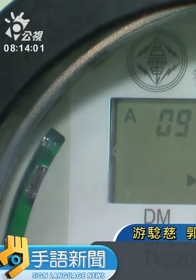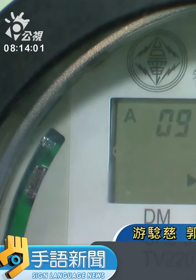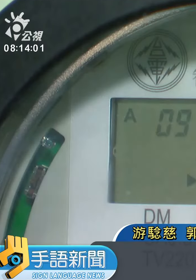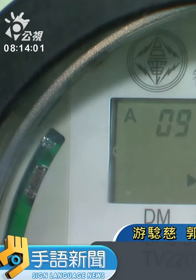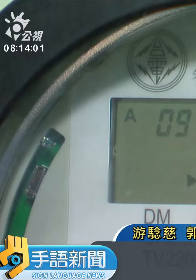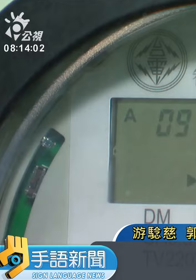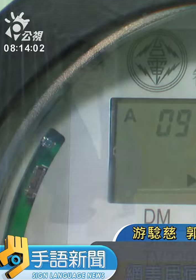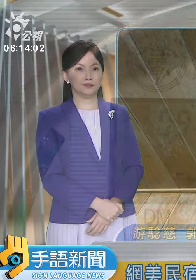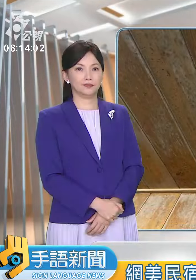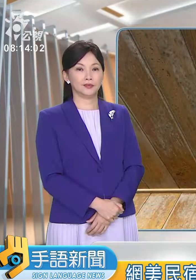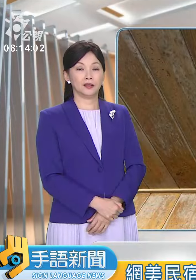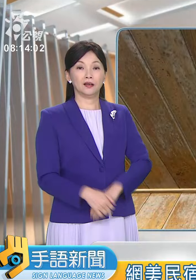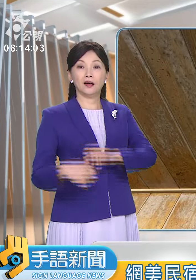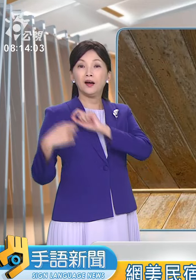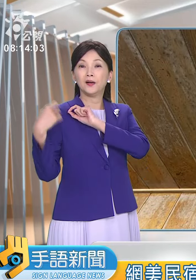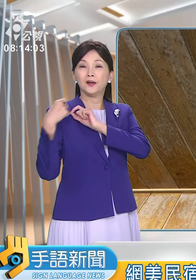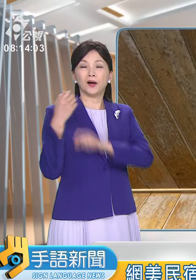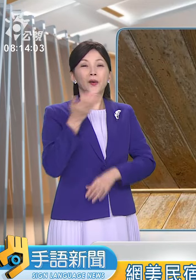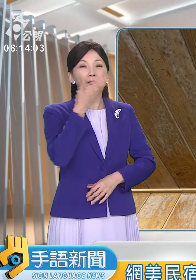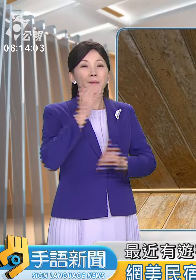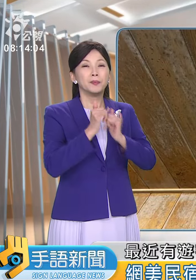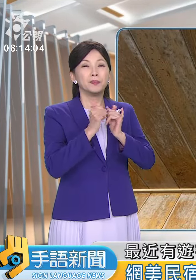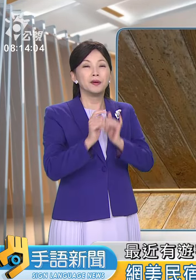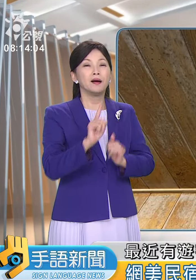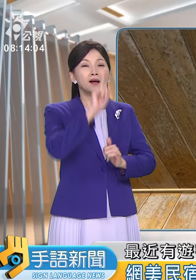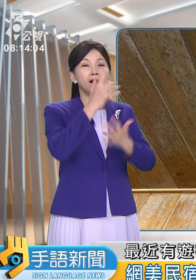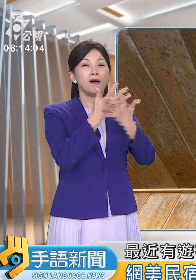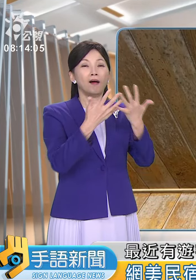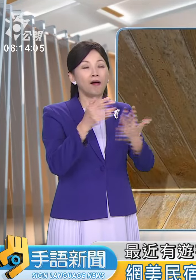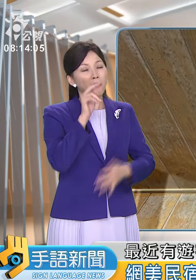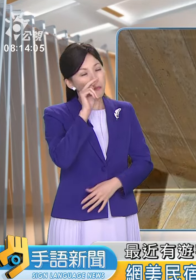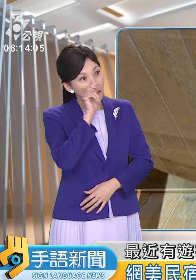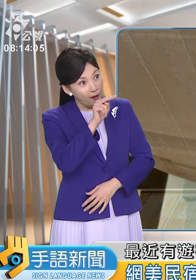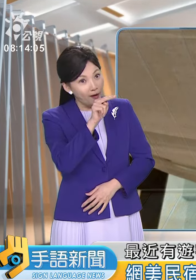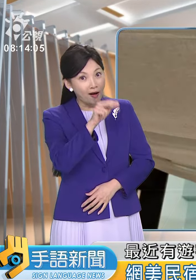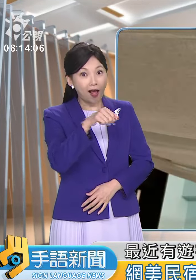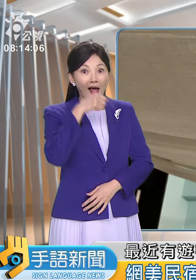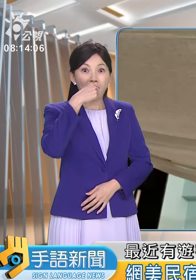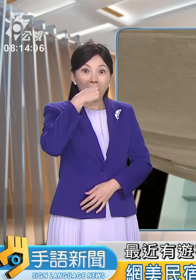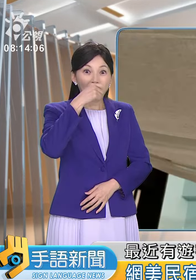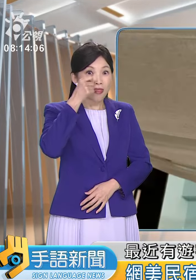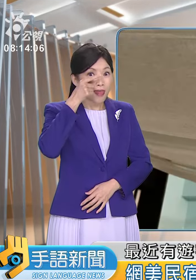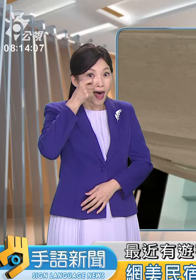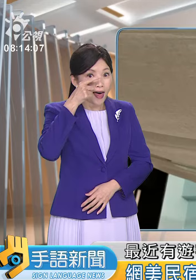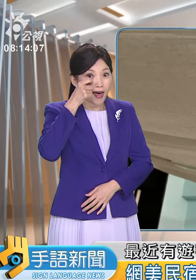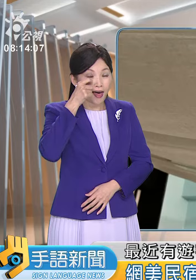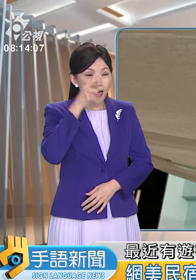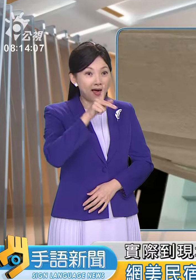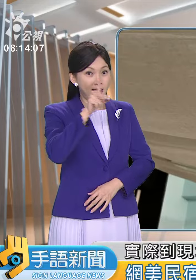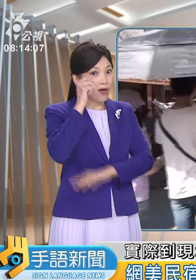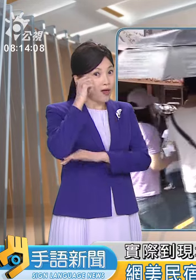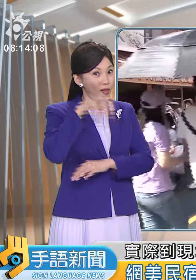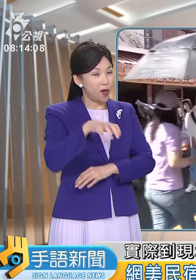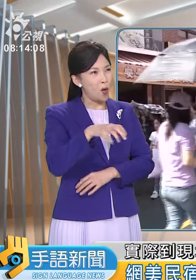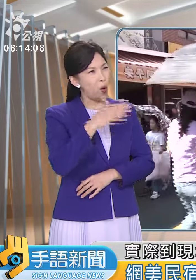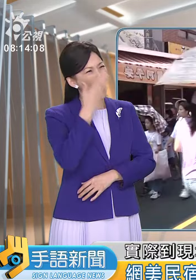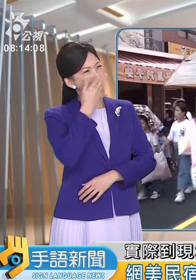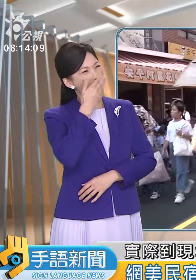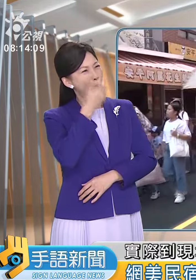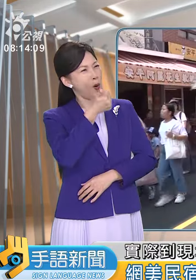道。 最近有游客入住台南某网美民宿，不过实际